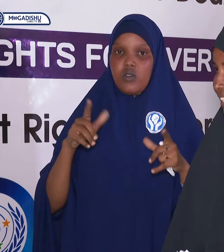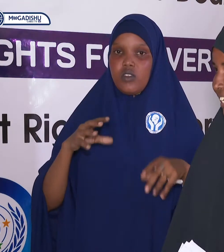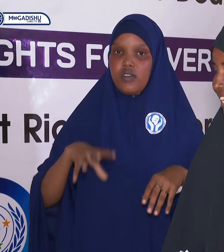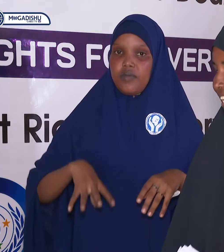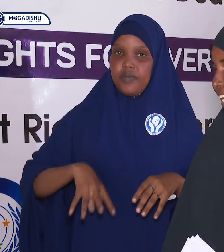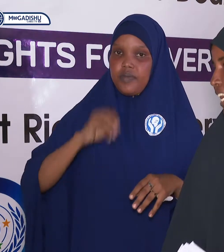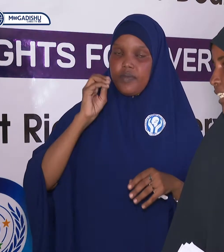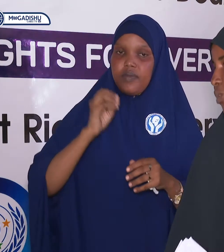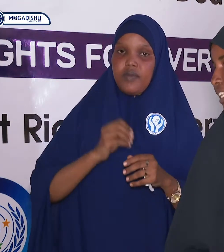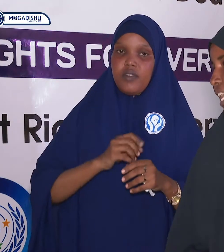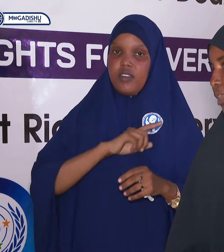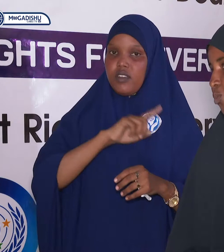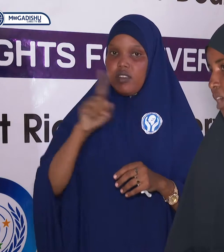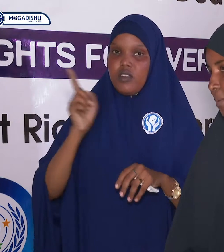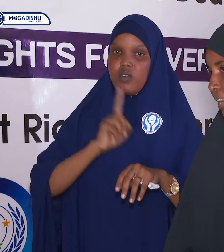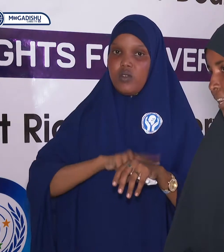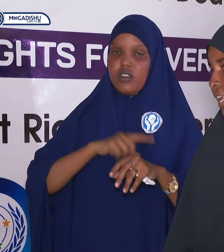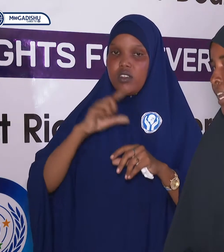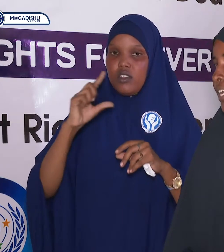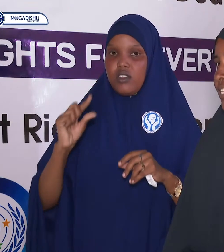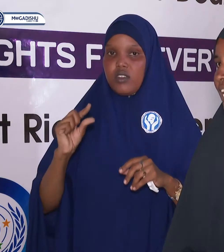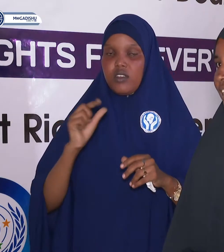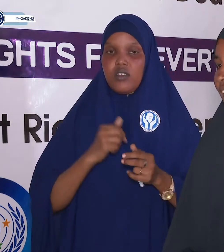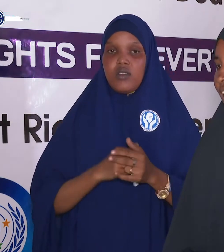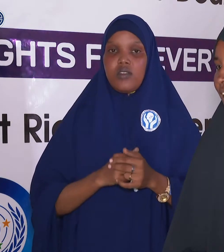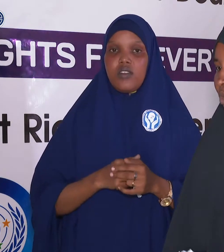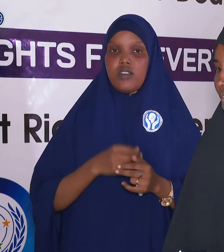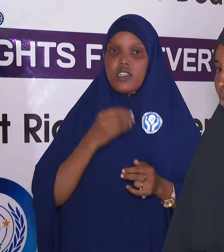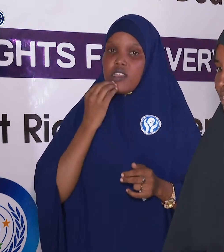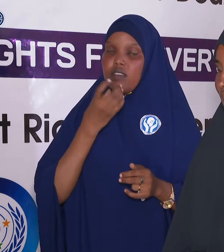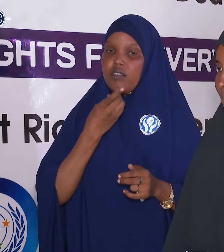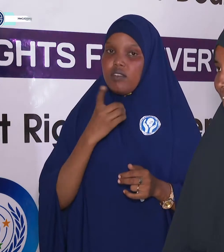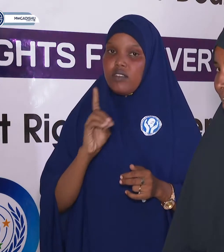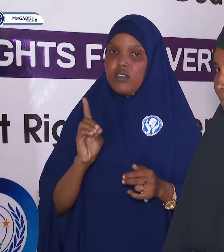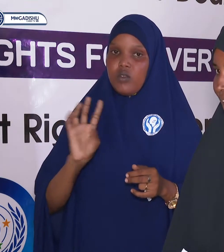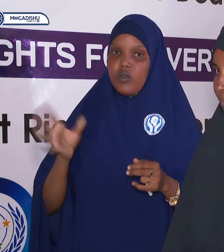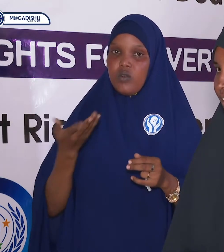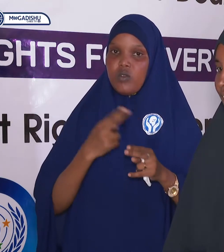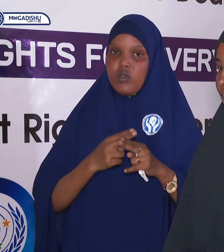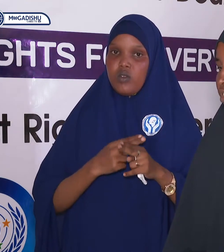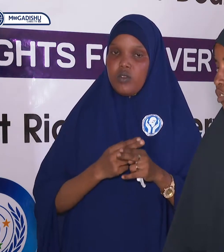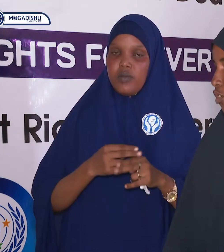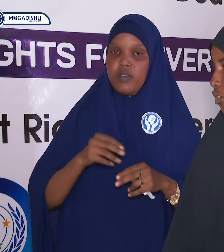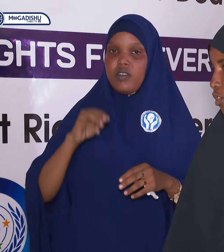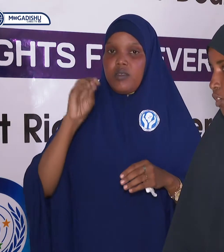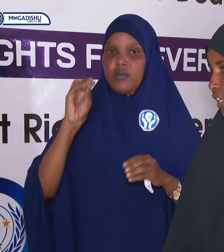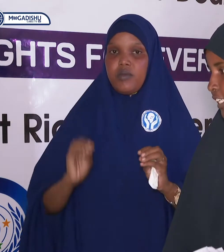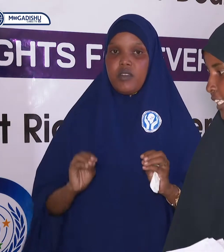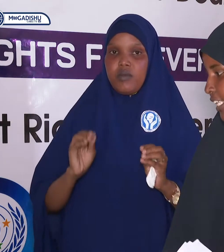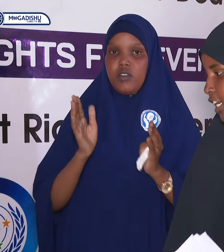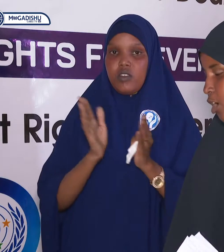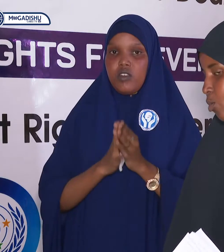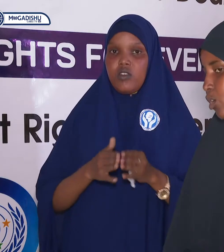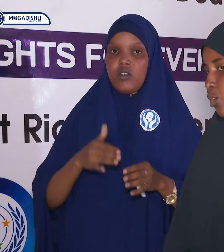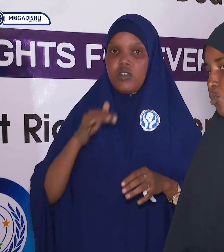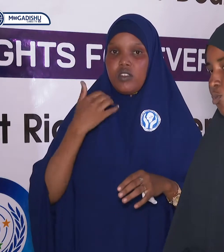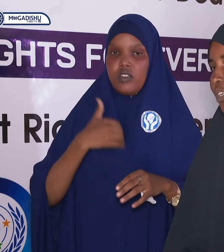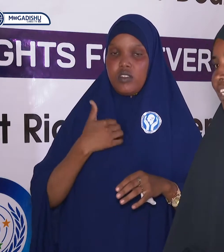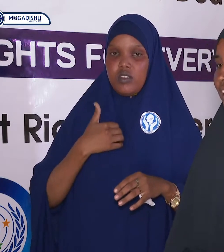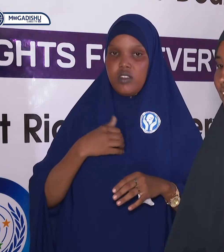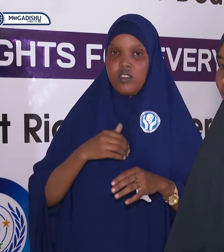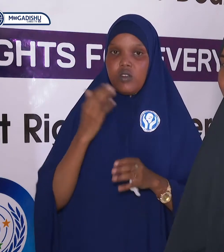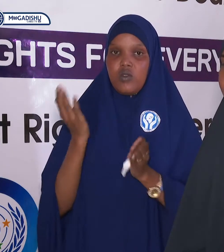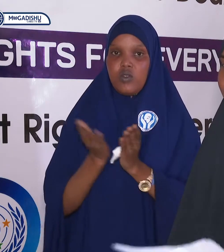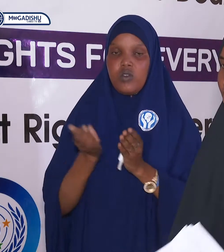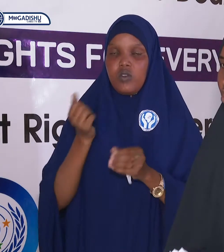qaadanaysaa barashada ilaa waqti aad u gaaban sidaa daraaddeed waxaan u isticmaalnaa macalimiinta iyo dadka ka howlgala